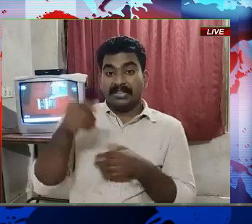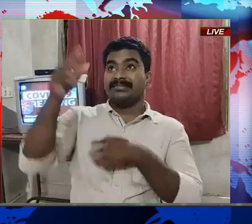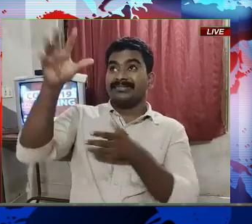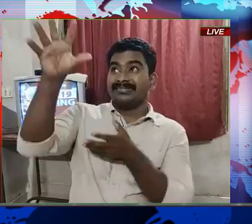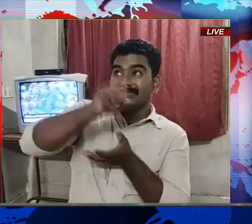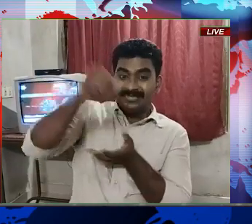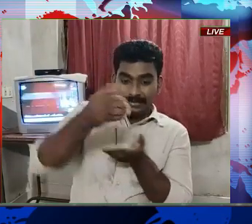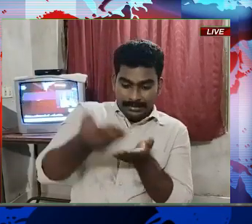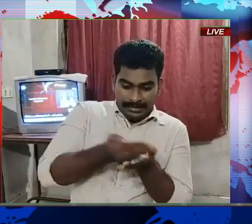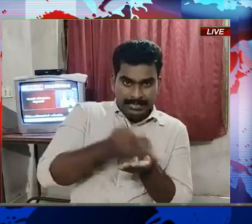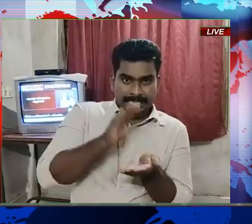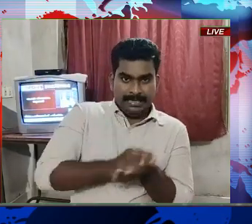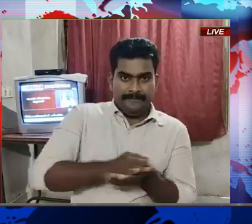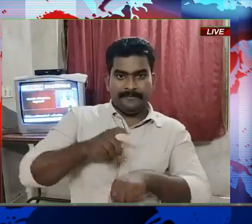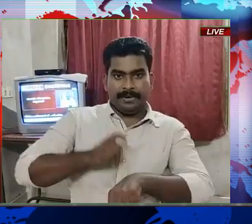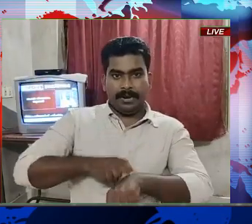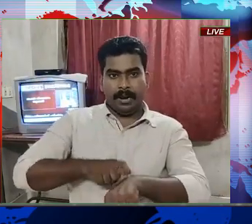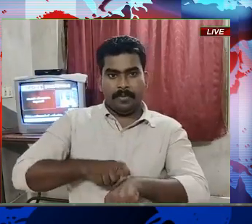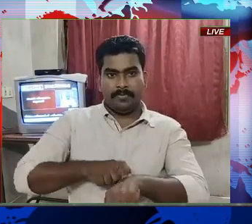കശുവണ്ടി സ്വീകരിക്കുന്നുണ്ട്.